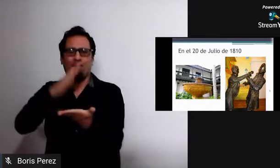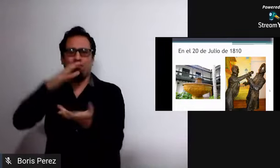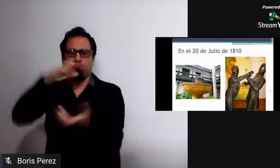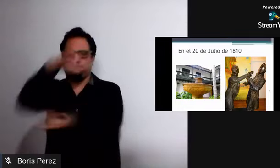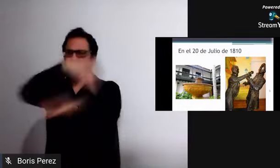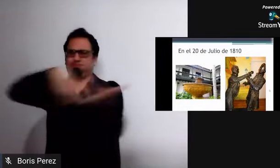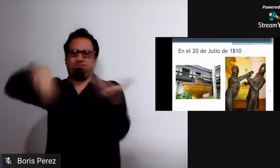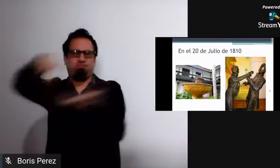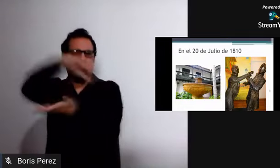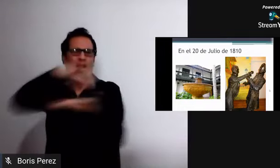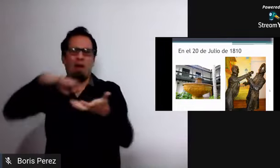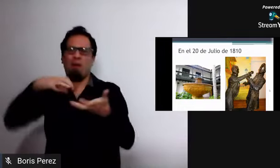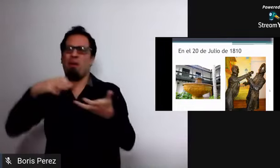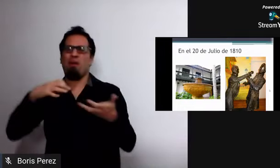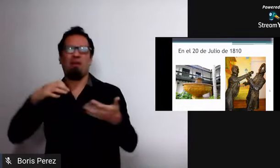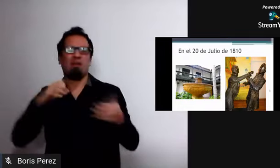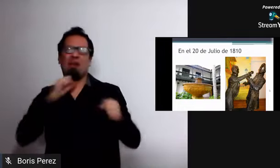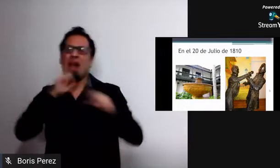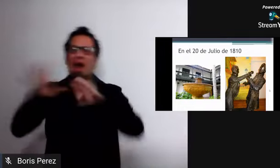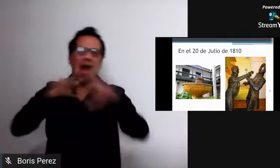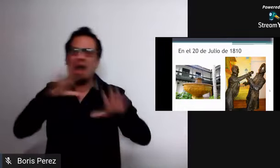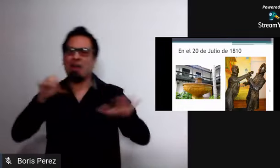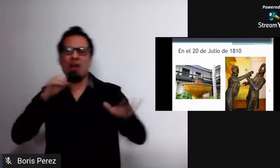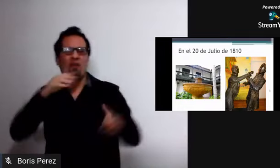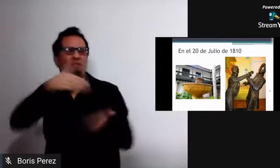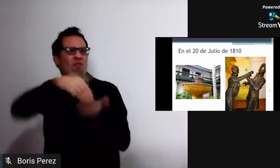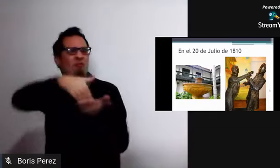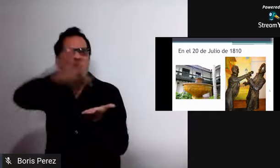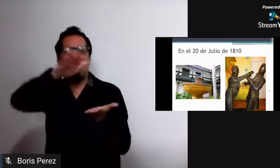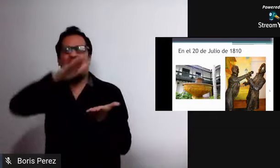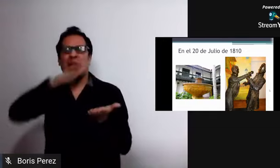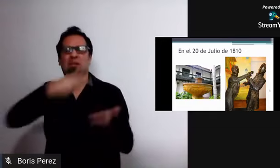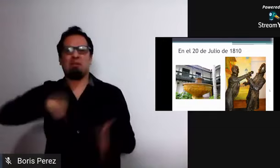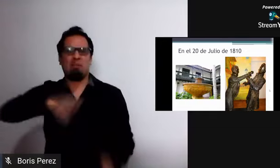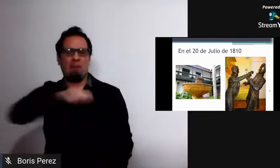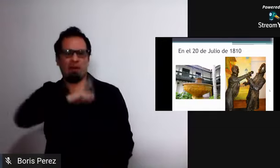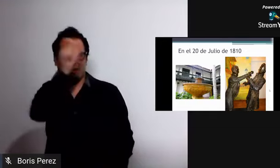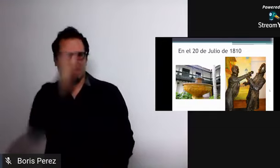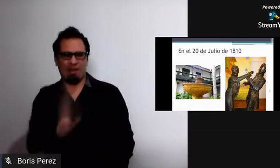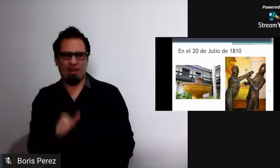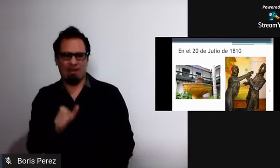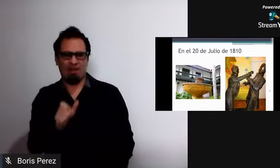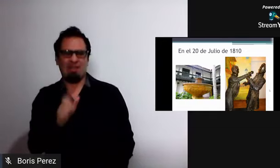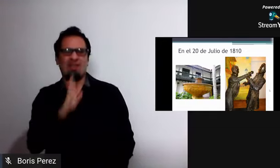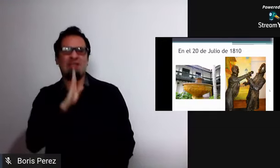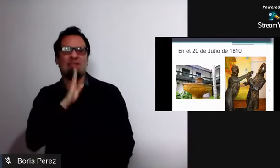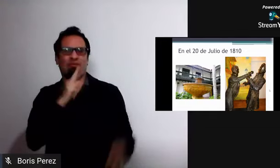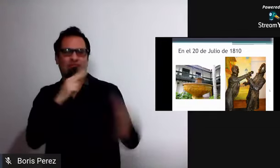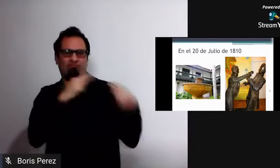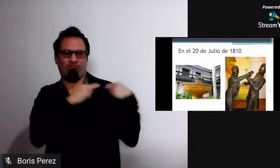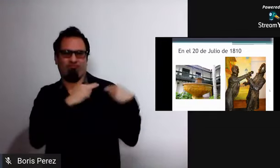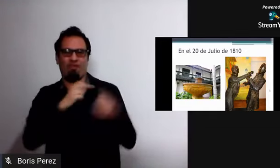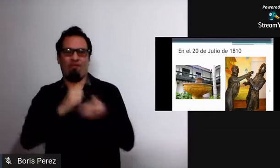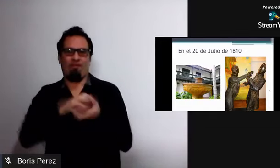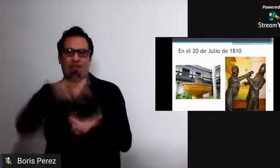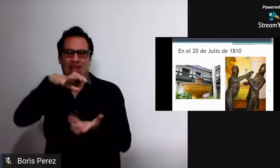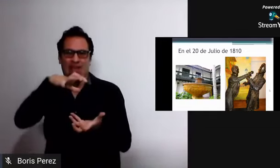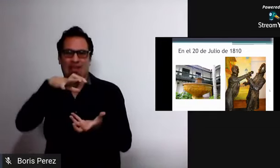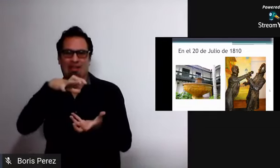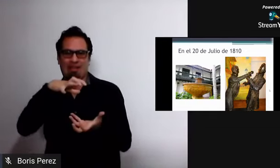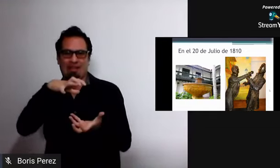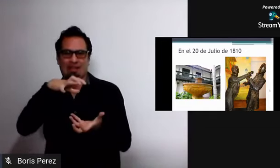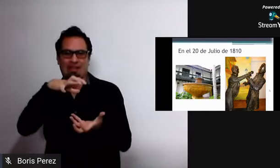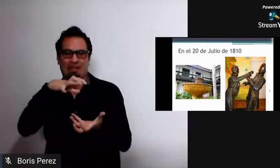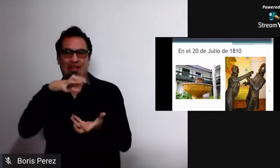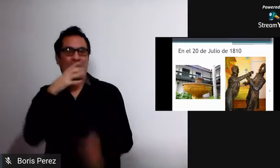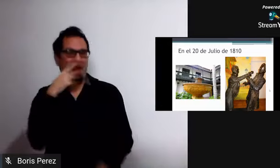Paula Santander, apenas con 18 años, empieza a hacer parte de su vida política.